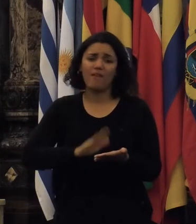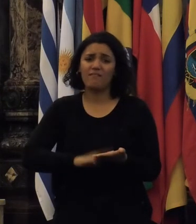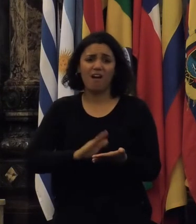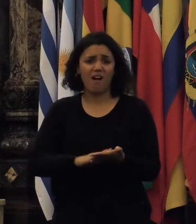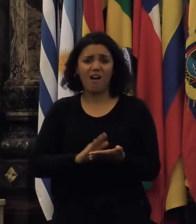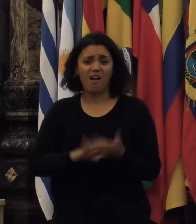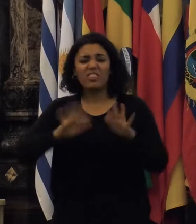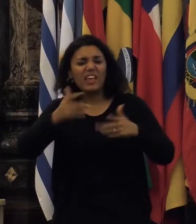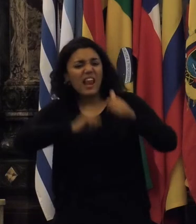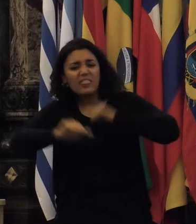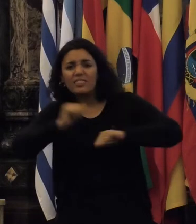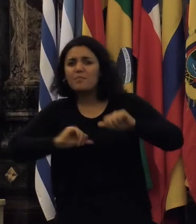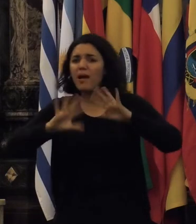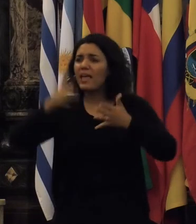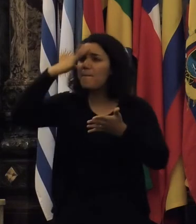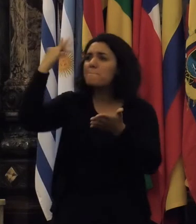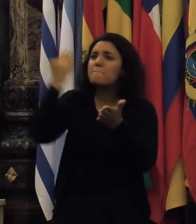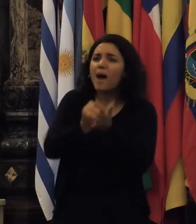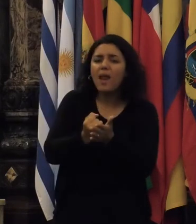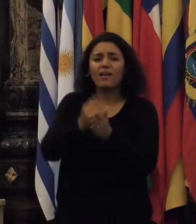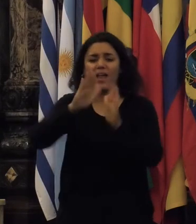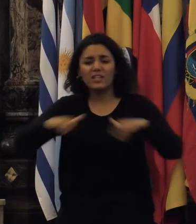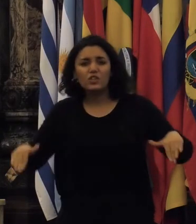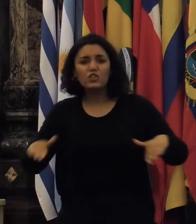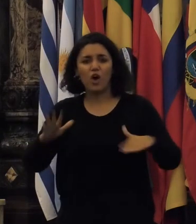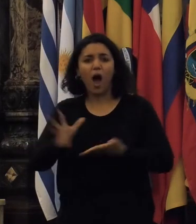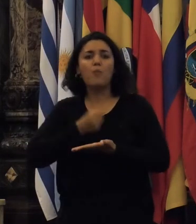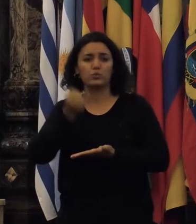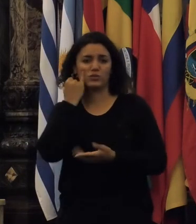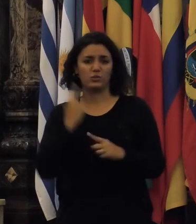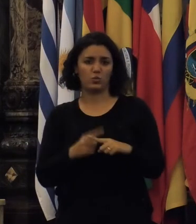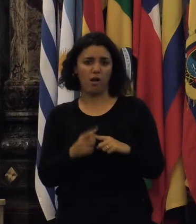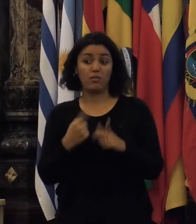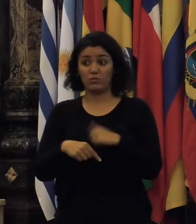produce en una niña o en un niño. ¿Me siguen con esto?